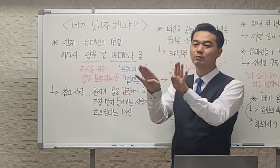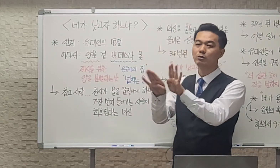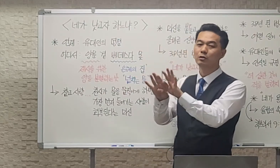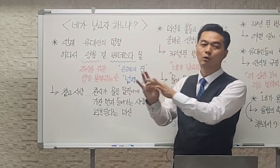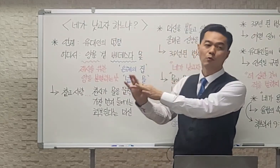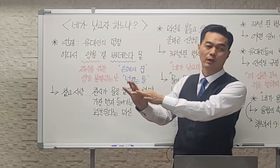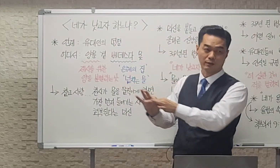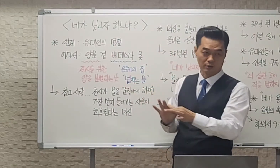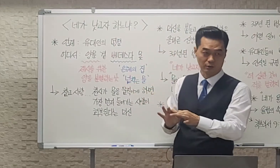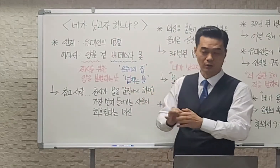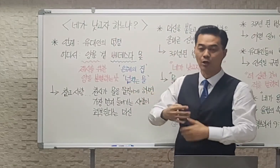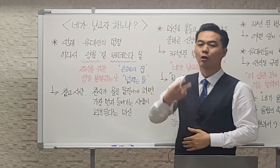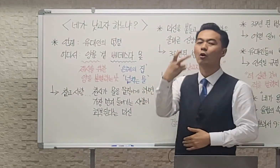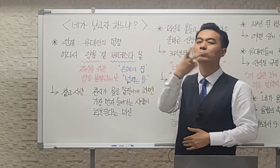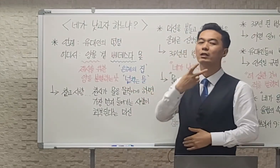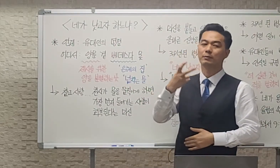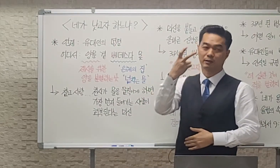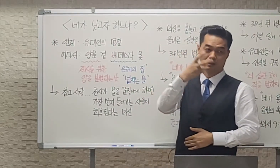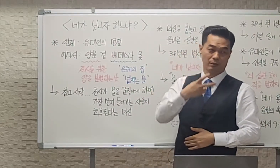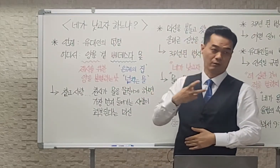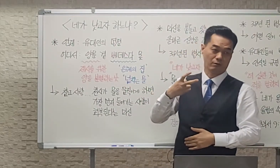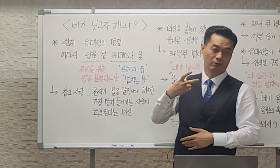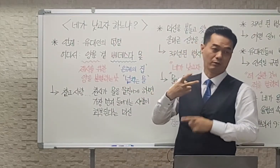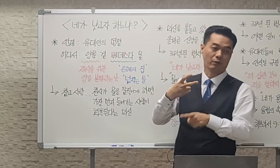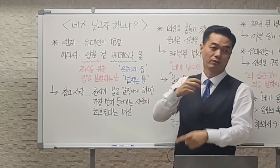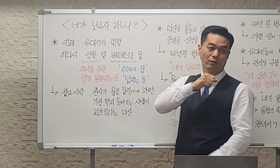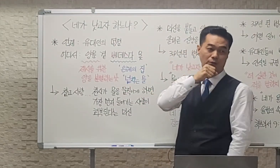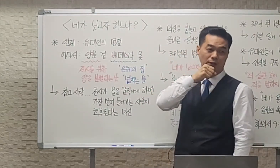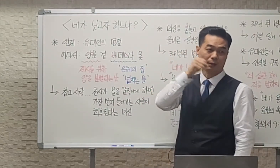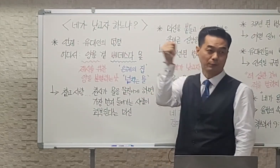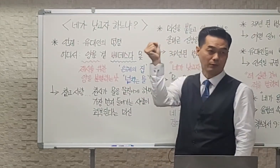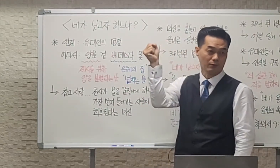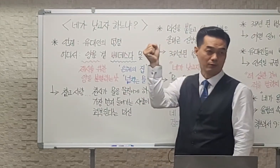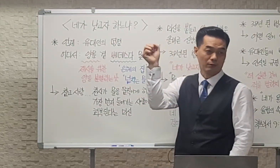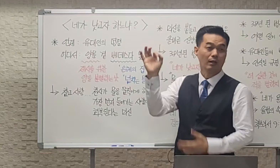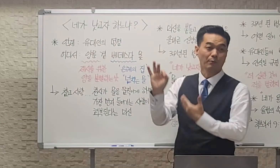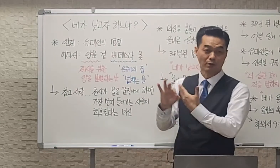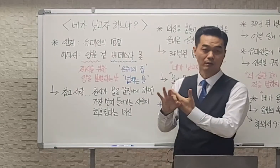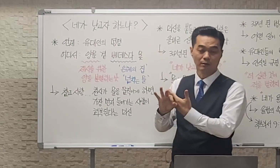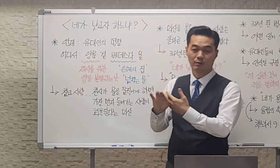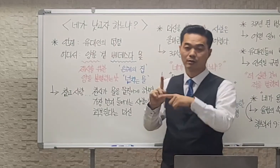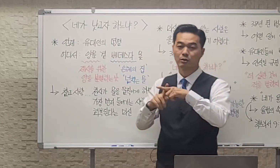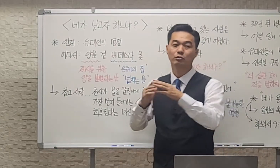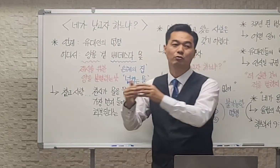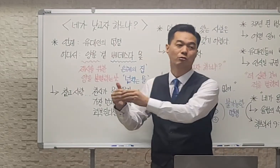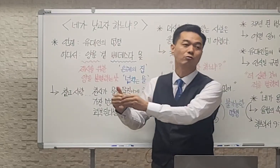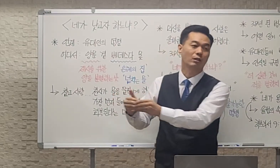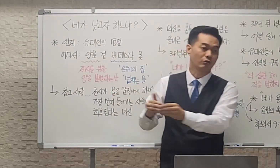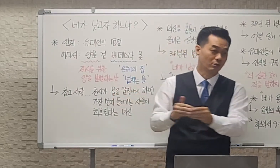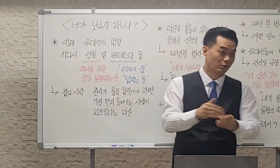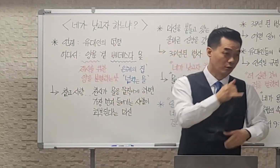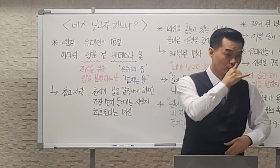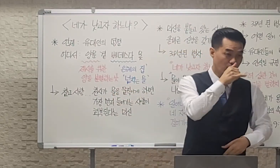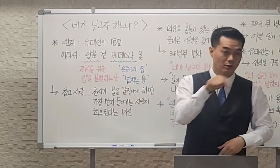양문을 통과해서 검사를 받아야 돼요. 여기서 합격하면 성전으로 끌고 갈 수 있는 것이고